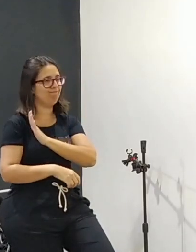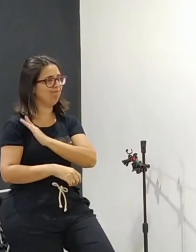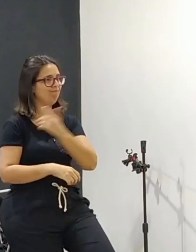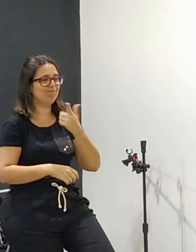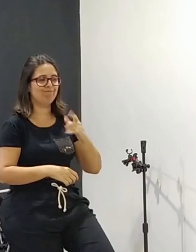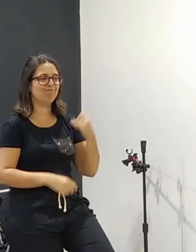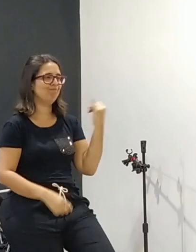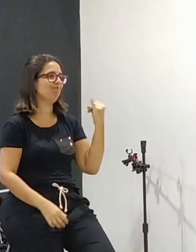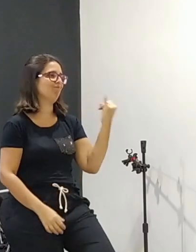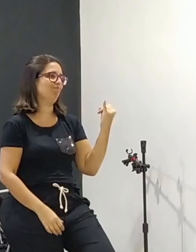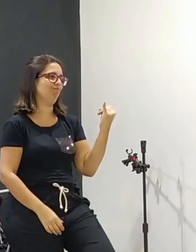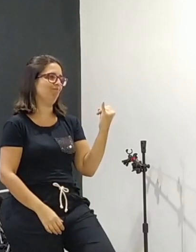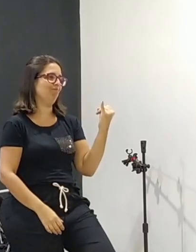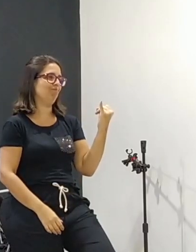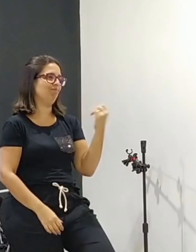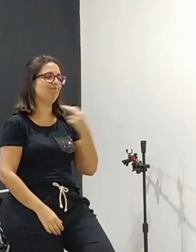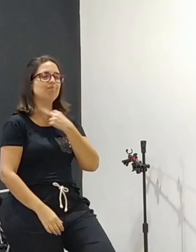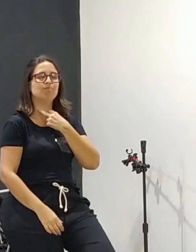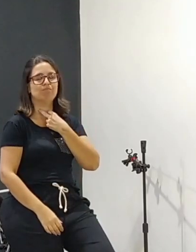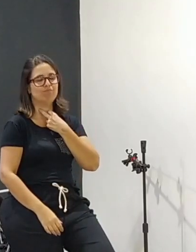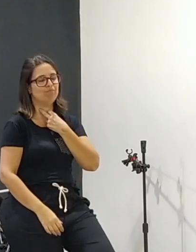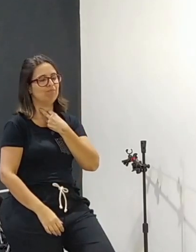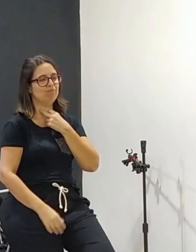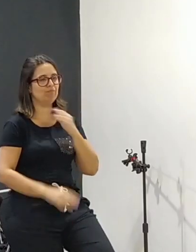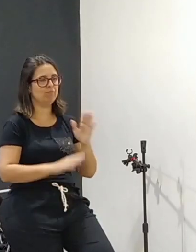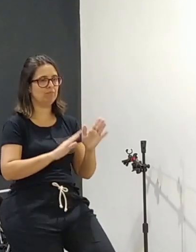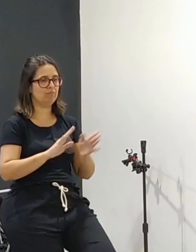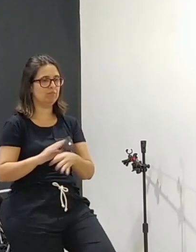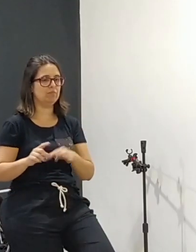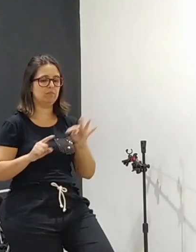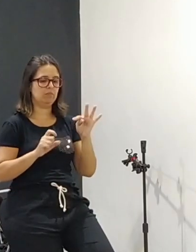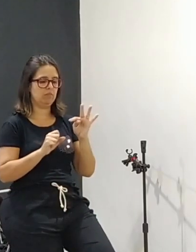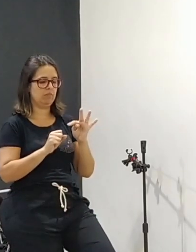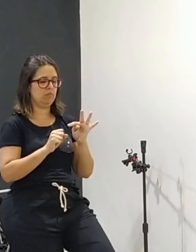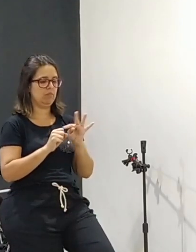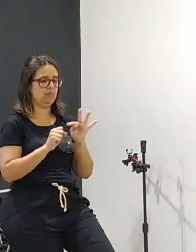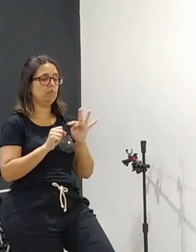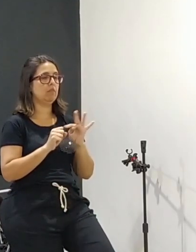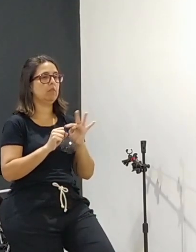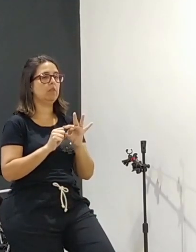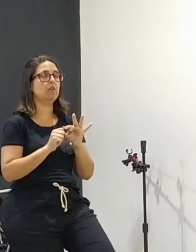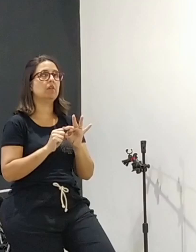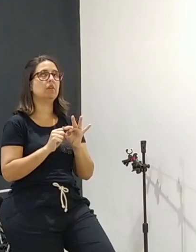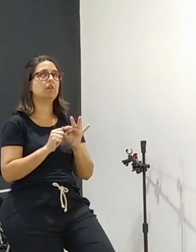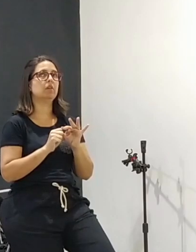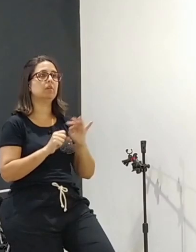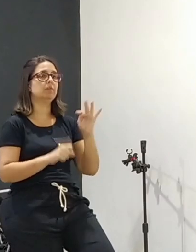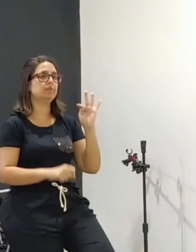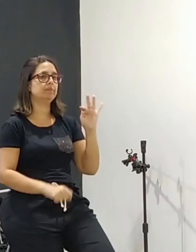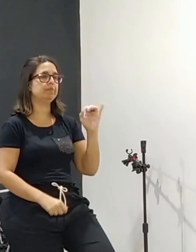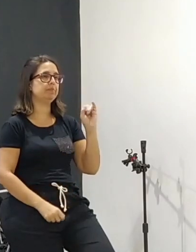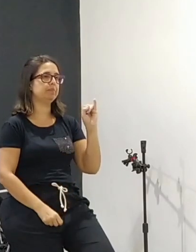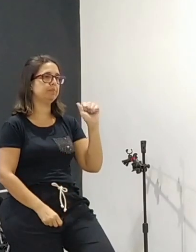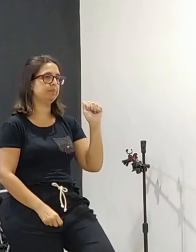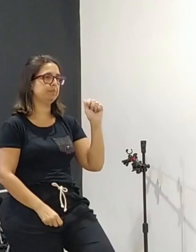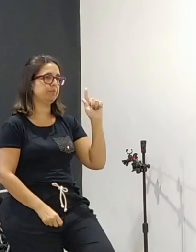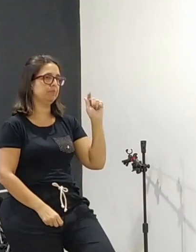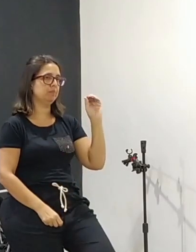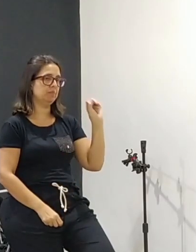né, fruto em você. Tiago capítulo 4, versículo 4 vai fazer um alerta muito grande para nós.